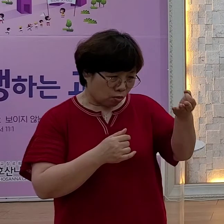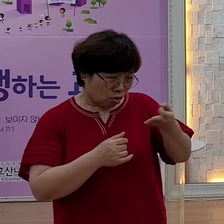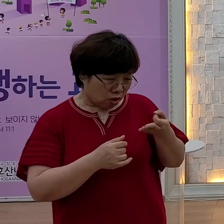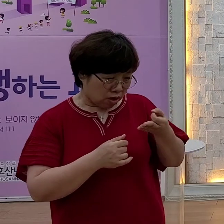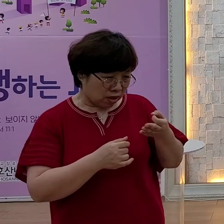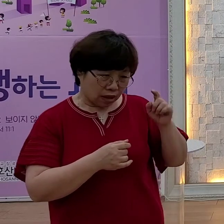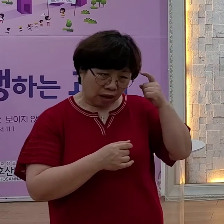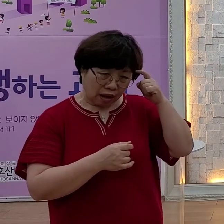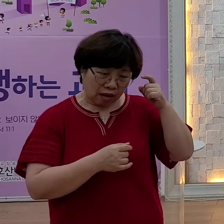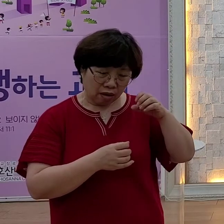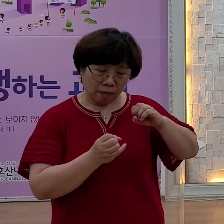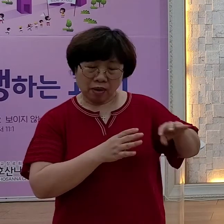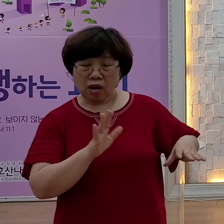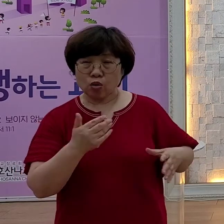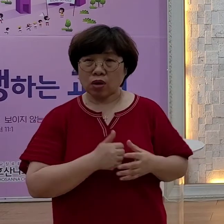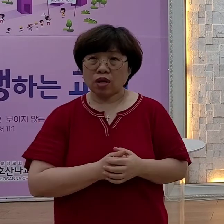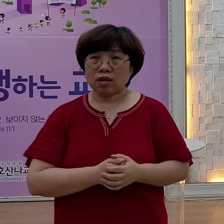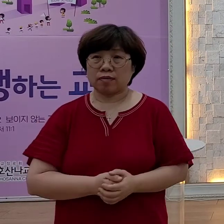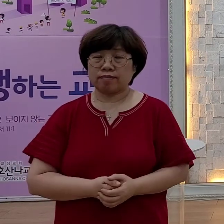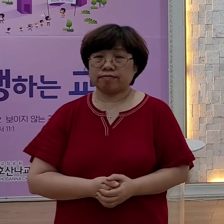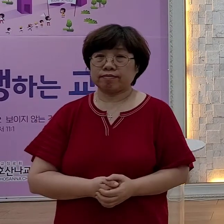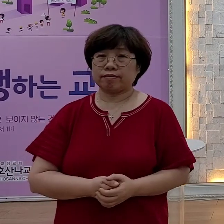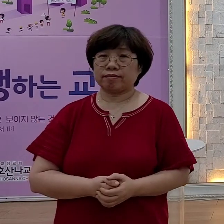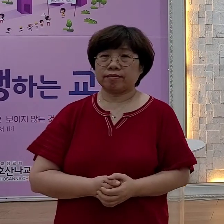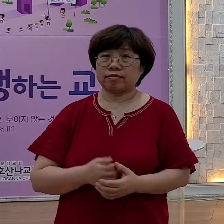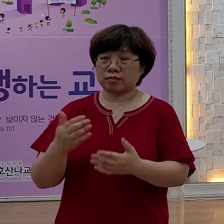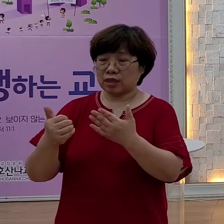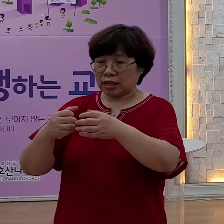꼭 기억하셔야 돼요. 이게 인본주의.